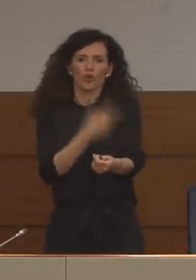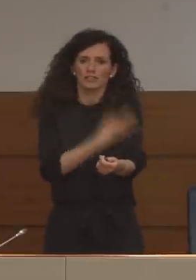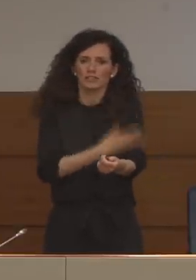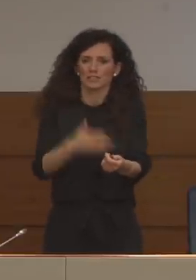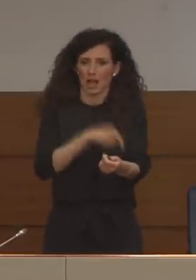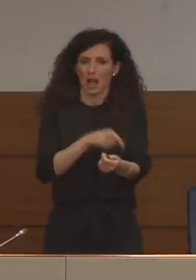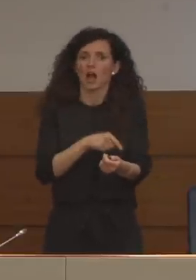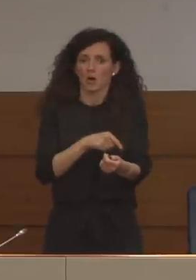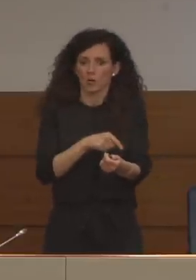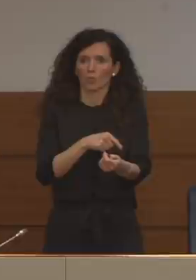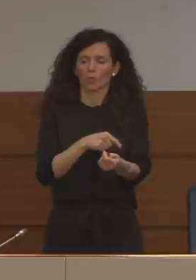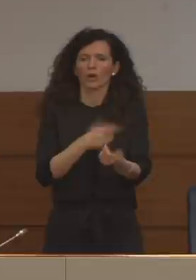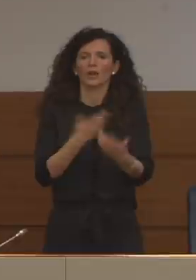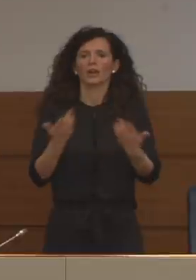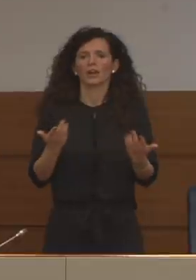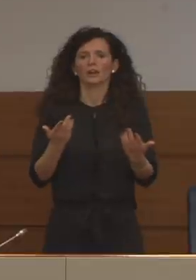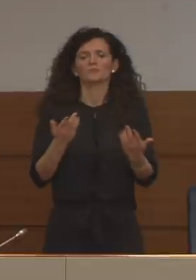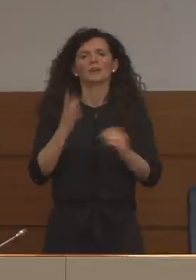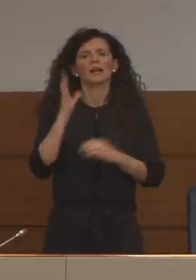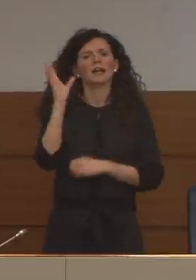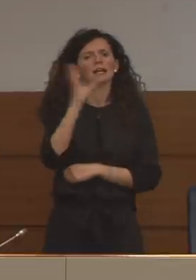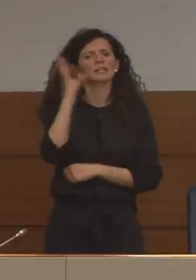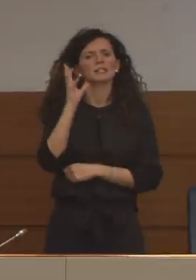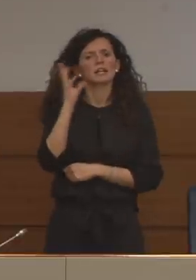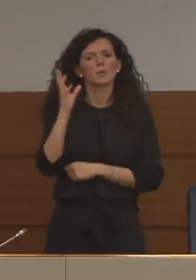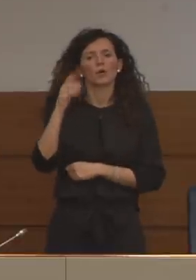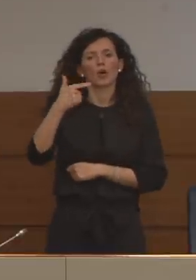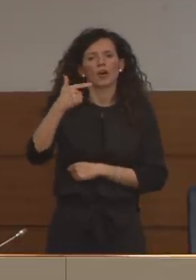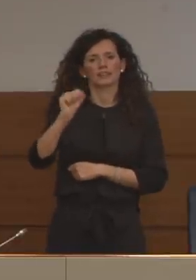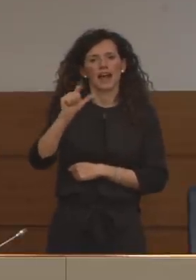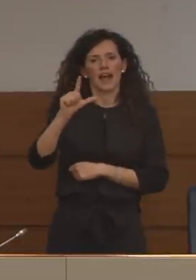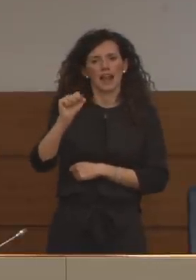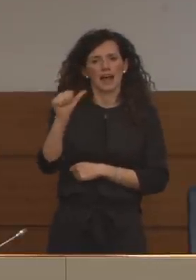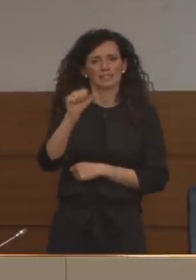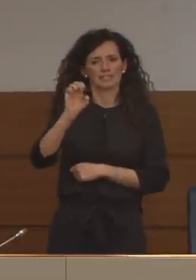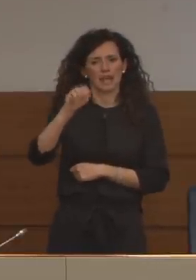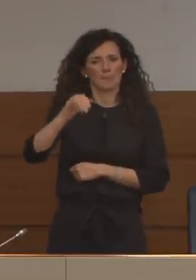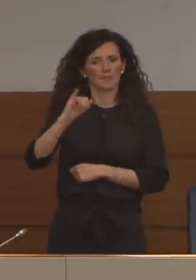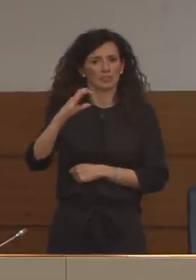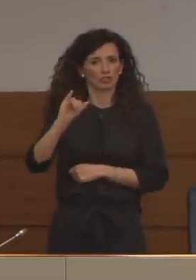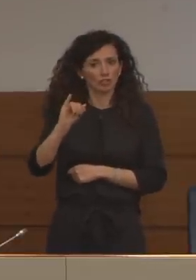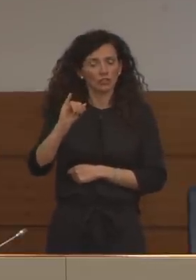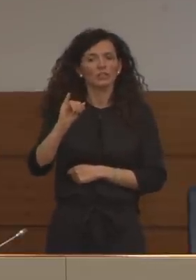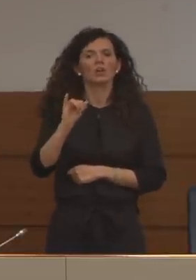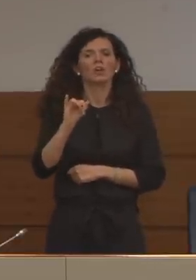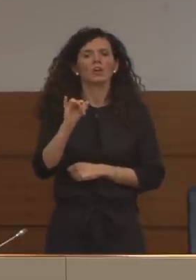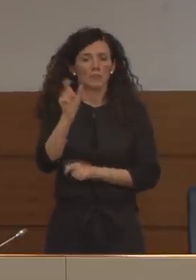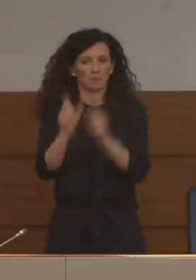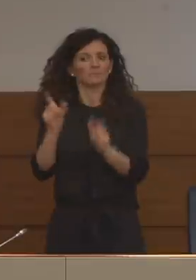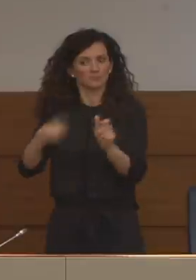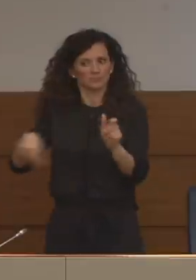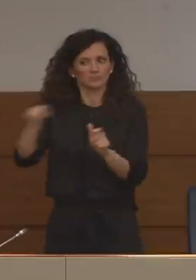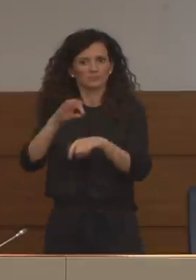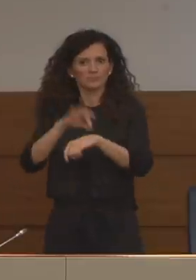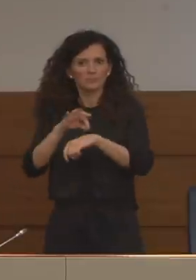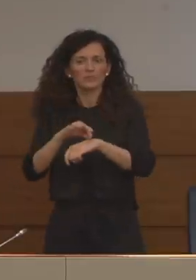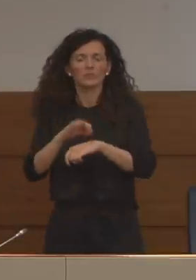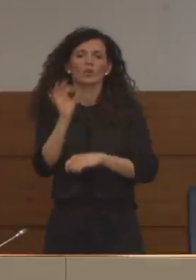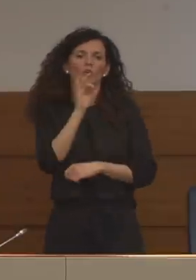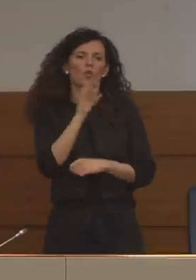tutte citiamo l'esempio dei talassemici piuttosto che c'è il bisogno di avere imo